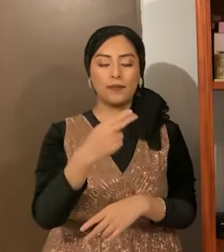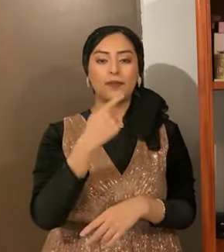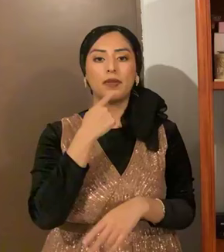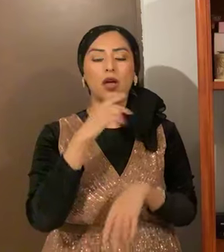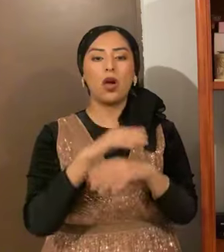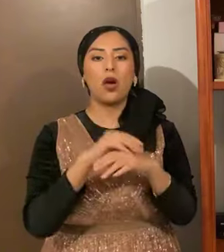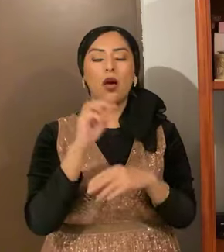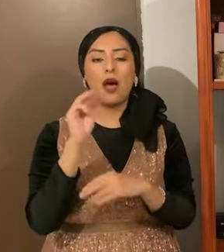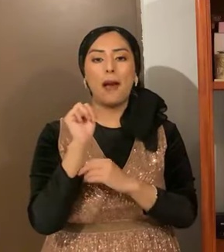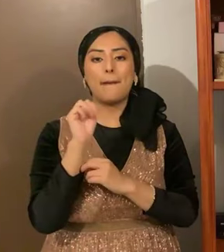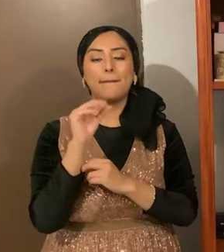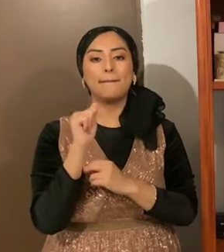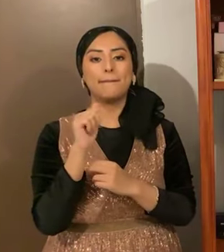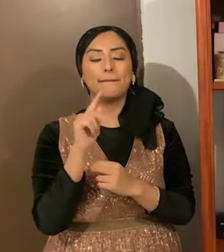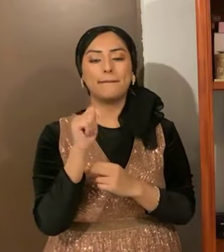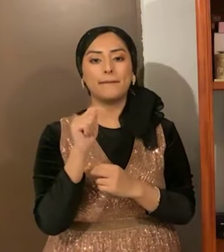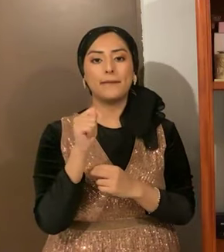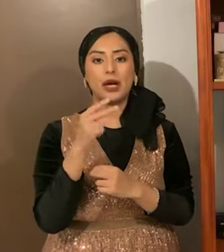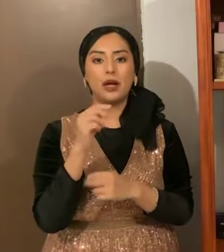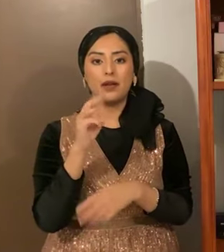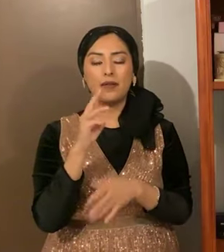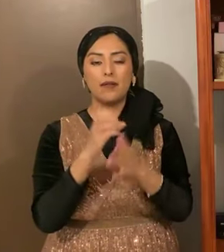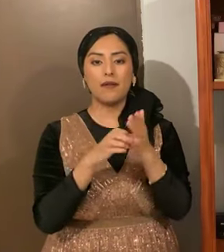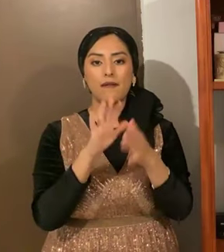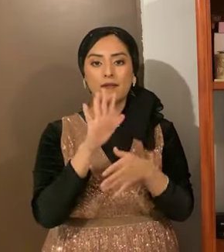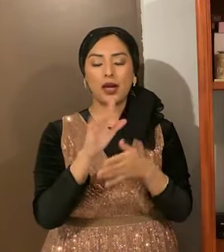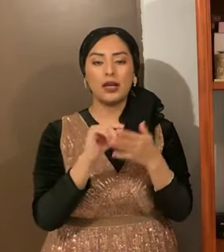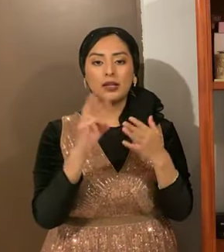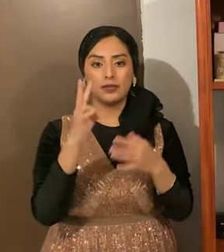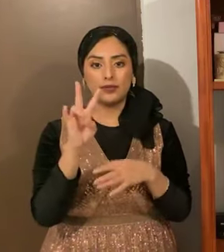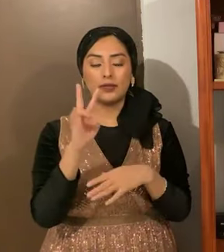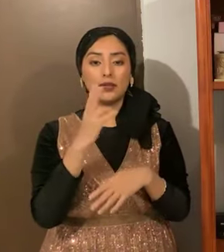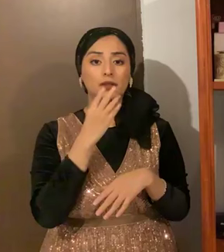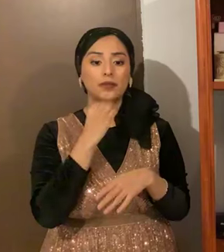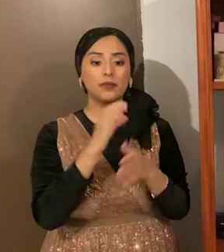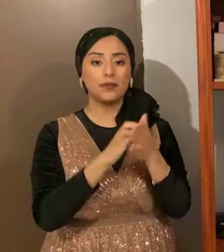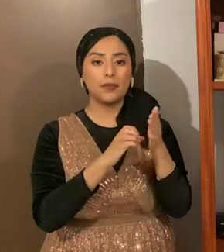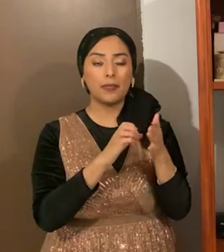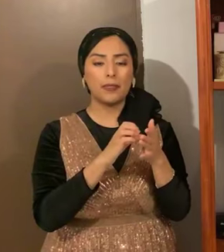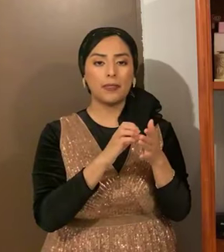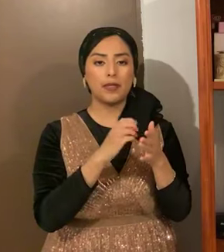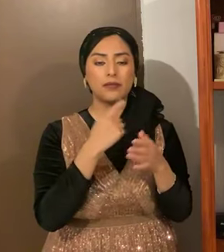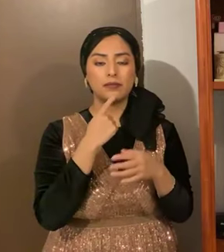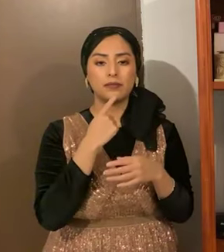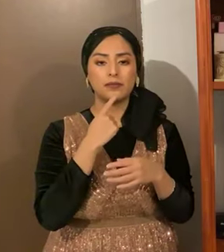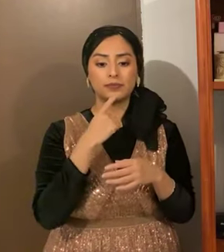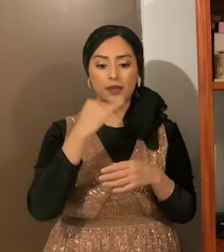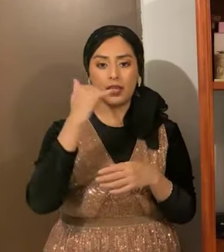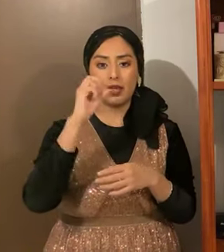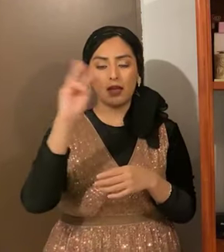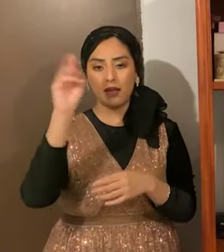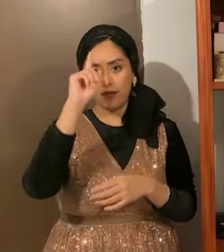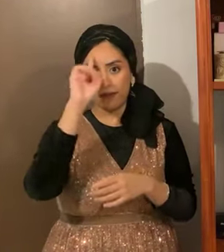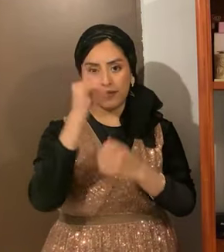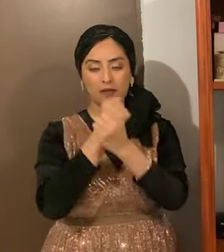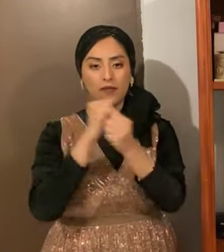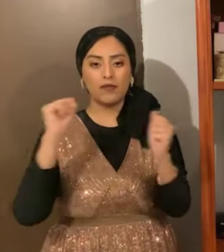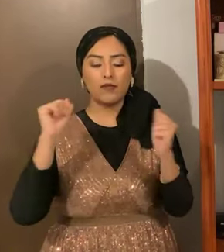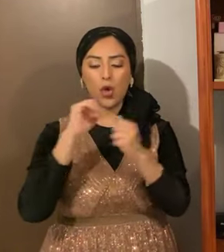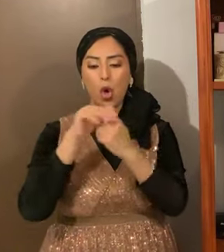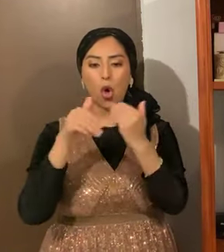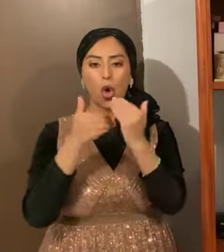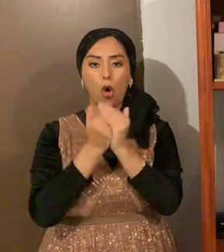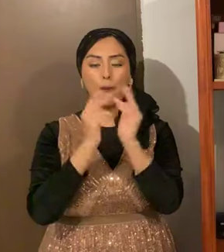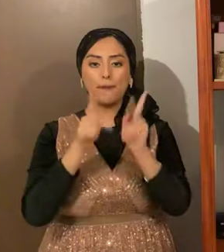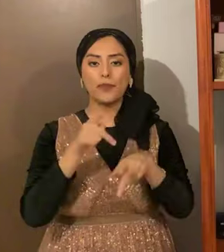5, 17. En Hebreos 5, verso 9 dice, porque Yahshua es autor de eterna salvación para todos los